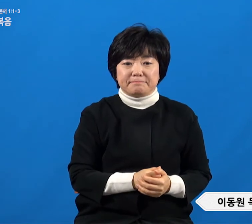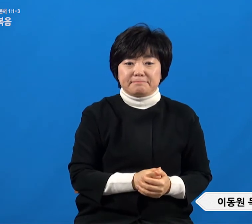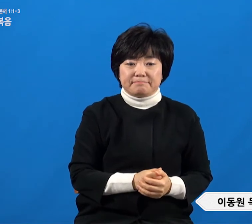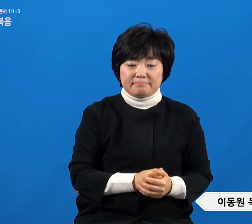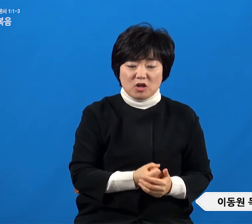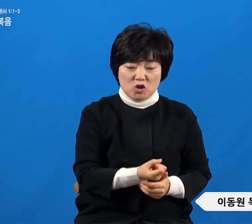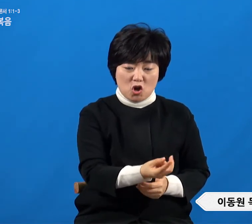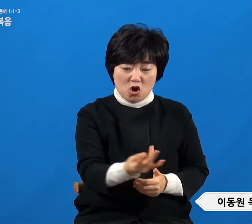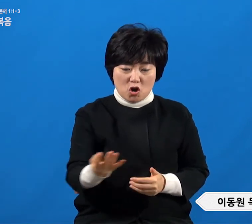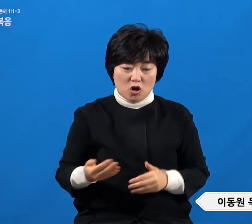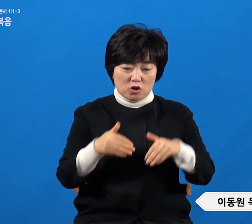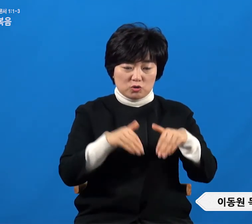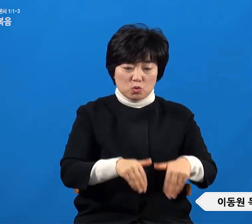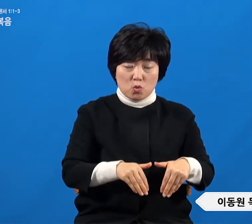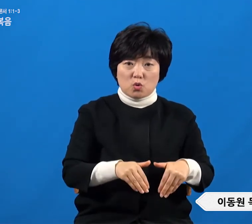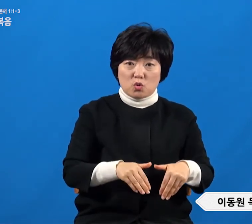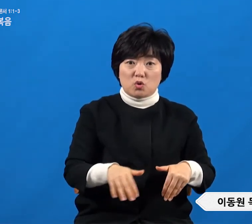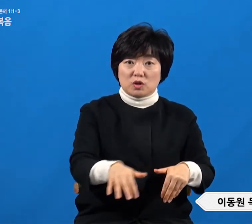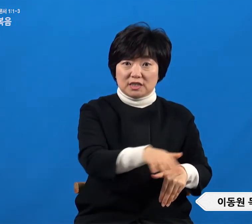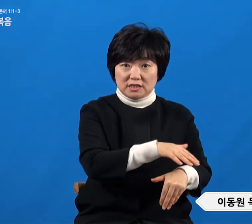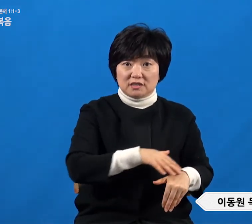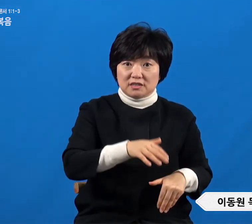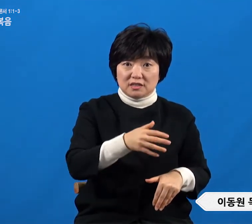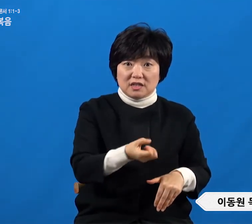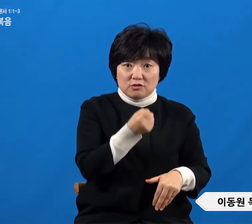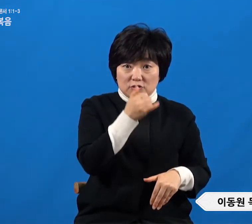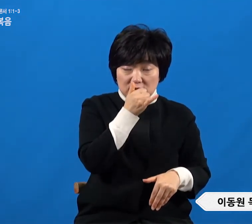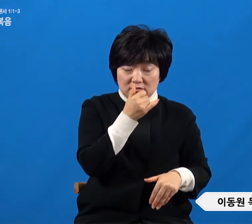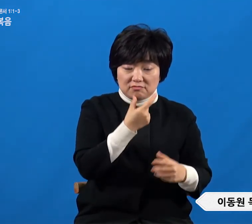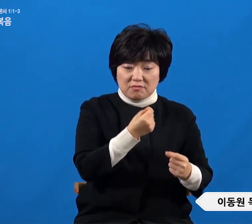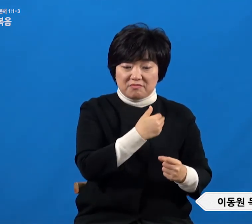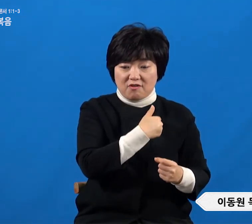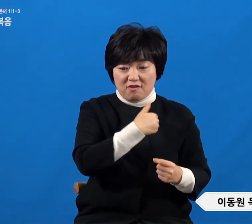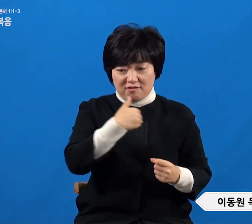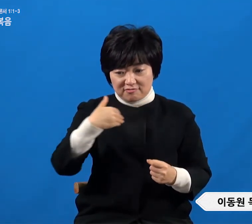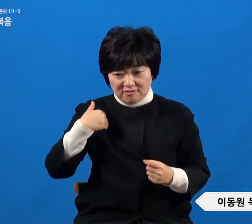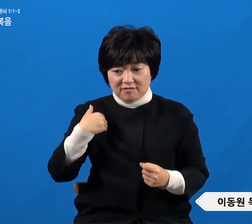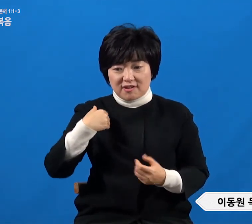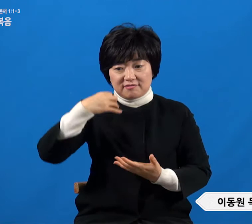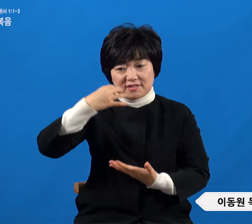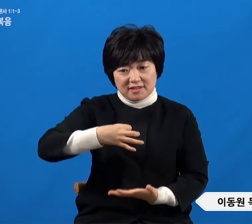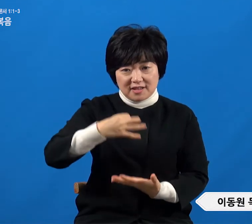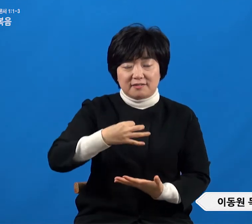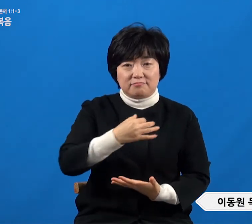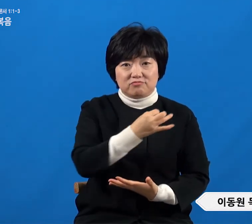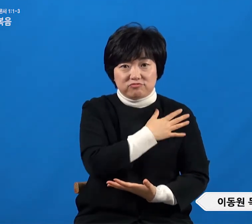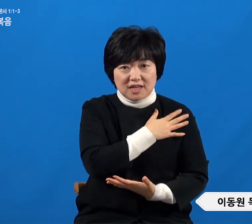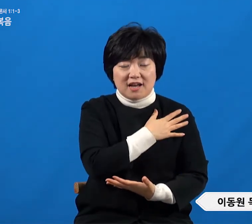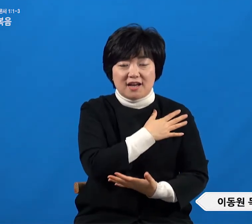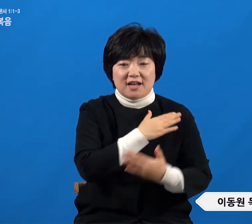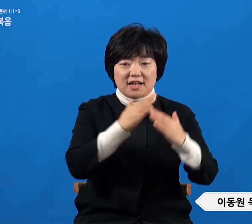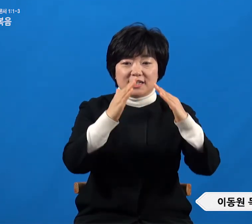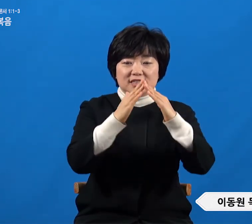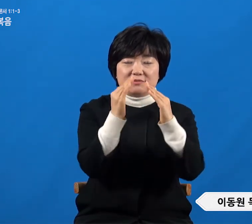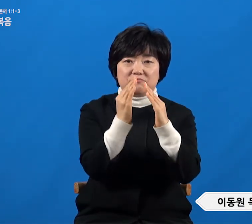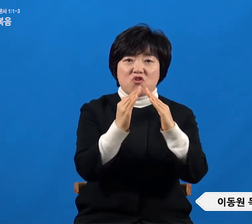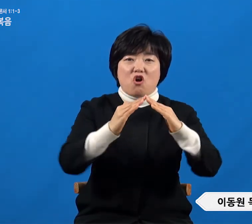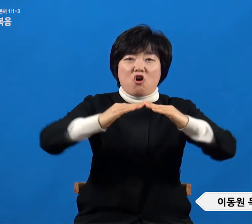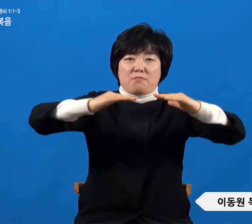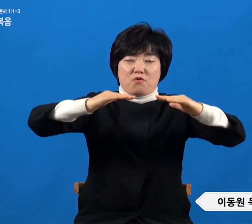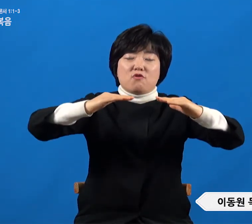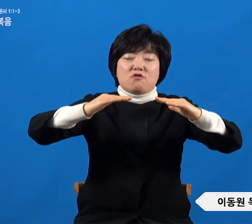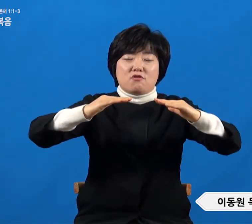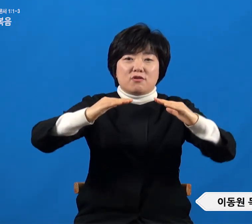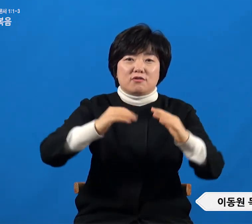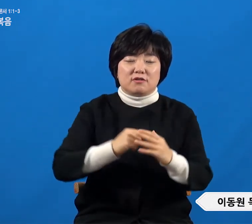여러 명의 종들을 소유한 것으로 미루어 그는 넉넉한 가산이 있었고 널찍한 집을 소유하고